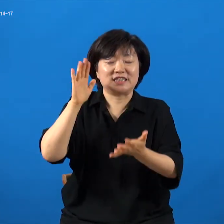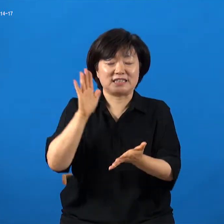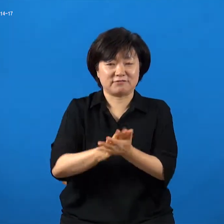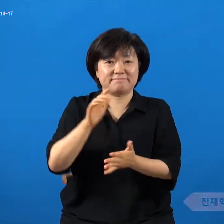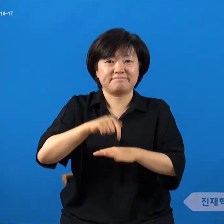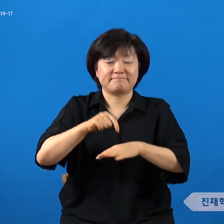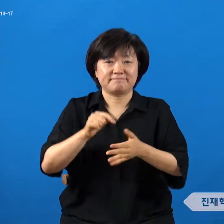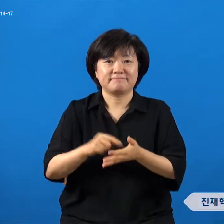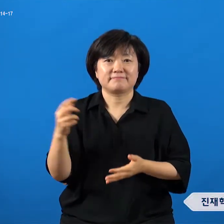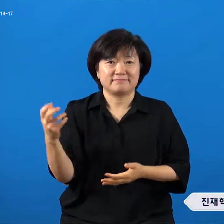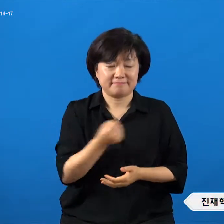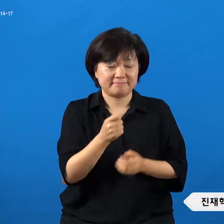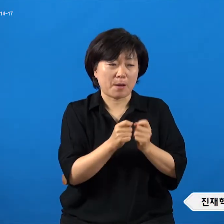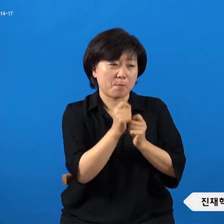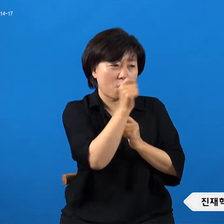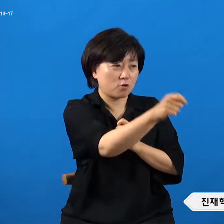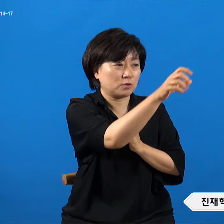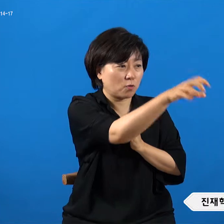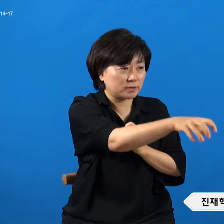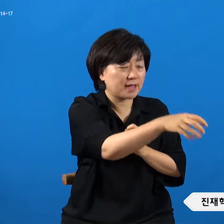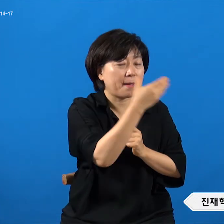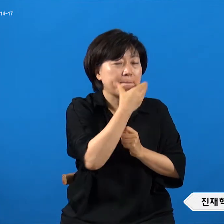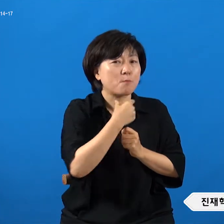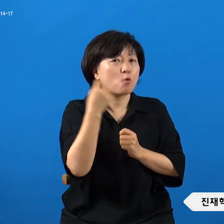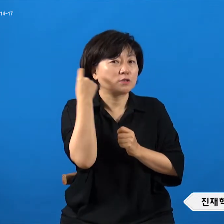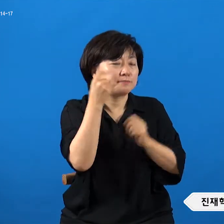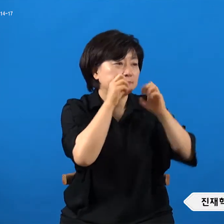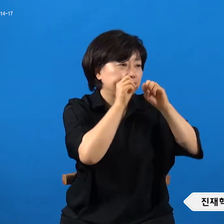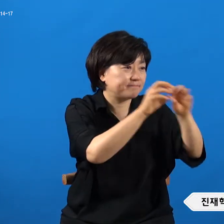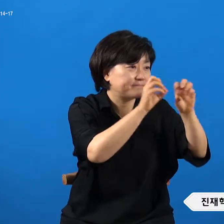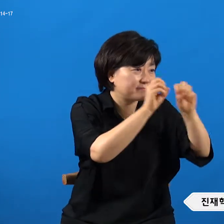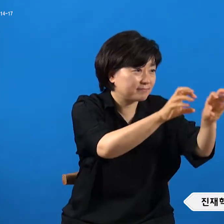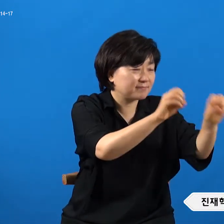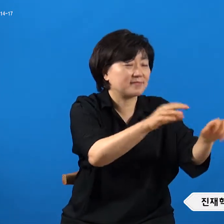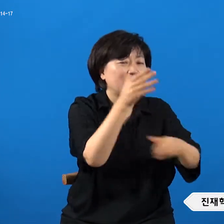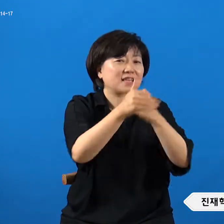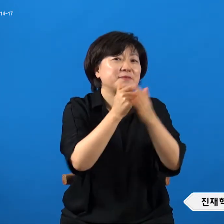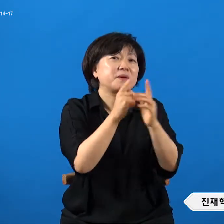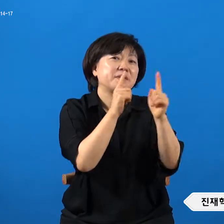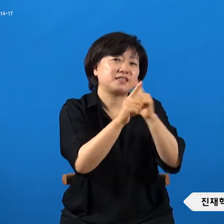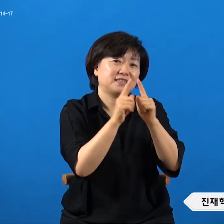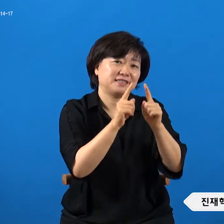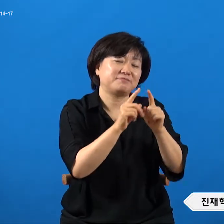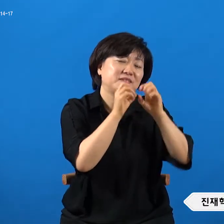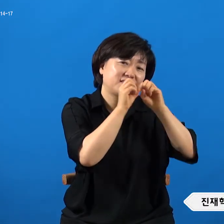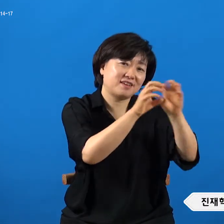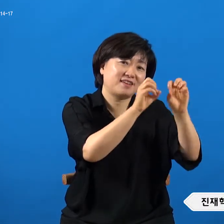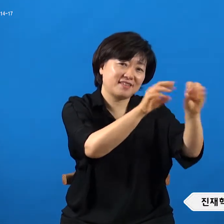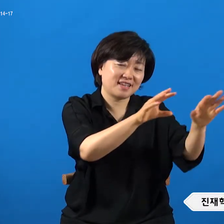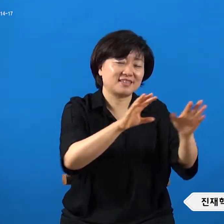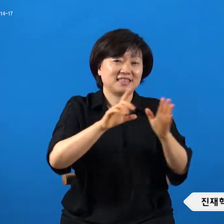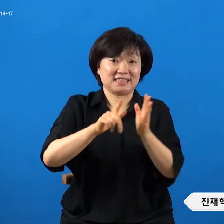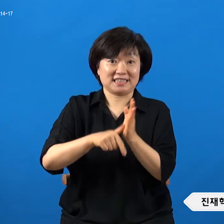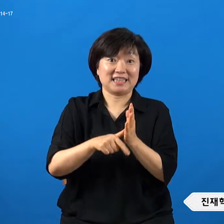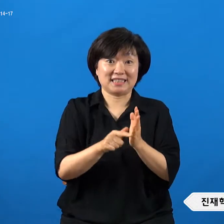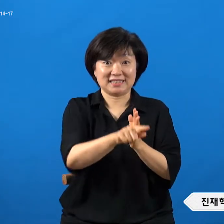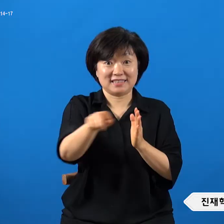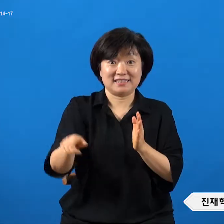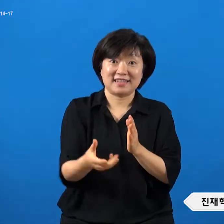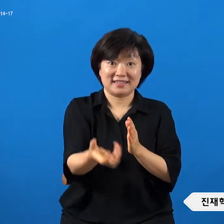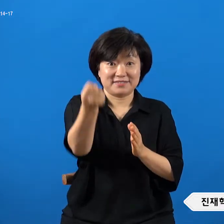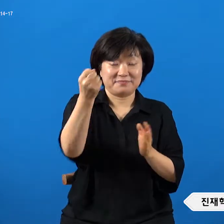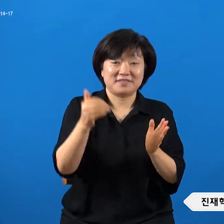뜨거움을 가지고 온 곳에 그리스도의 복음을 나누며 하나님의 말씀을 전하는 시간들을 저희들이